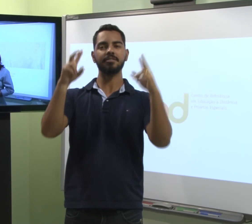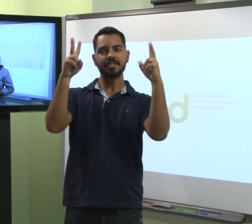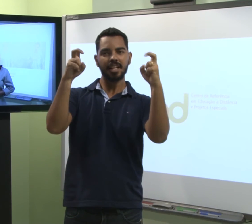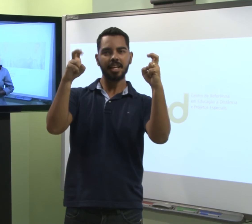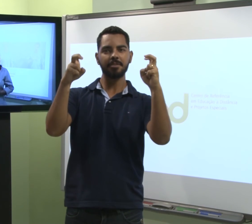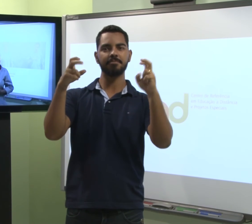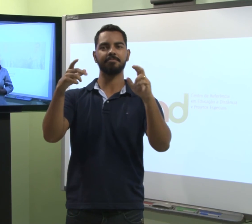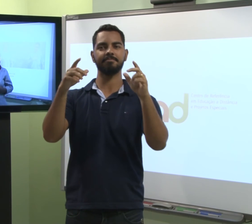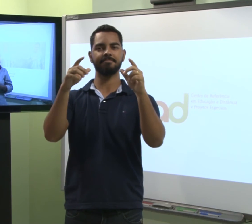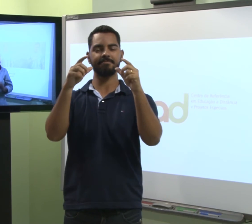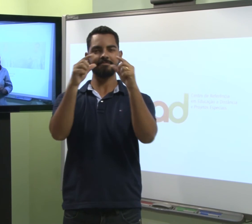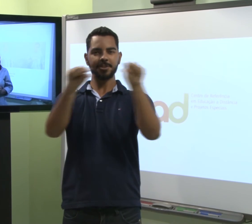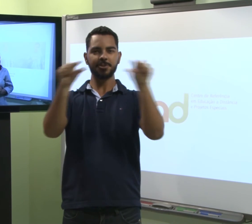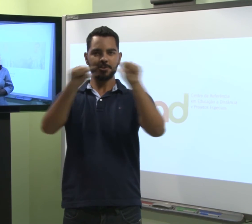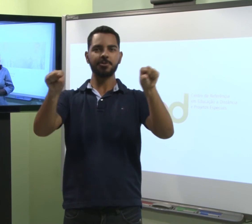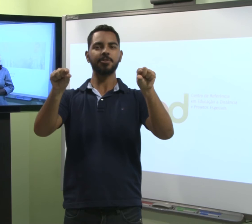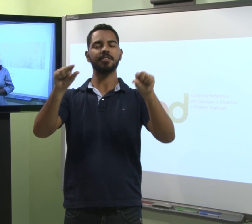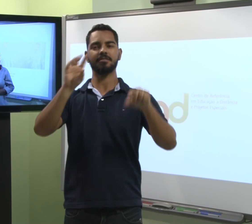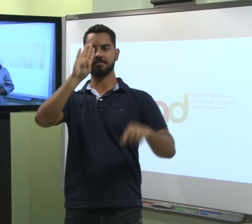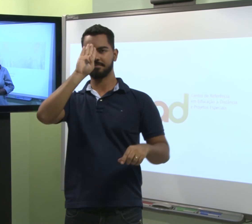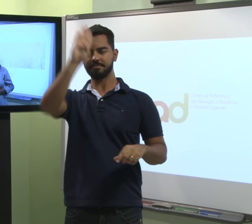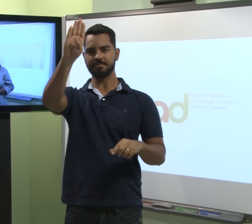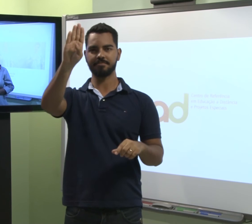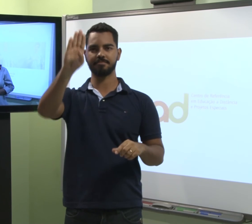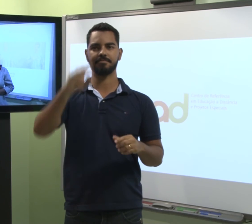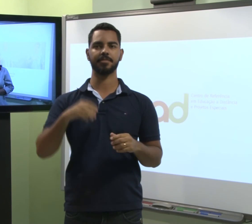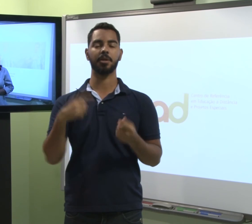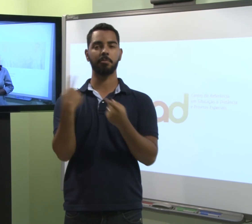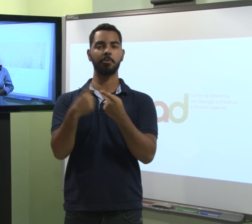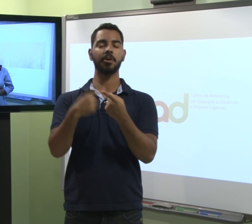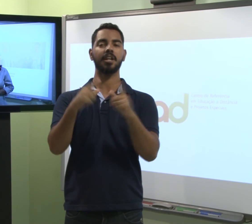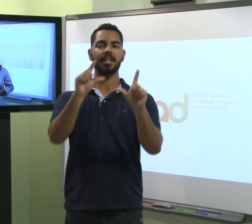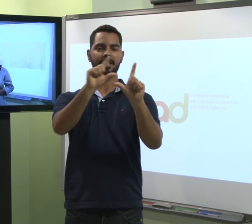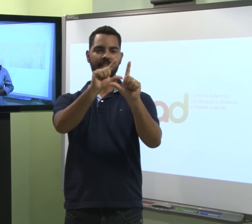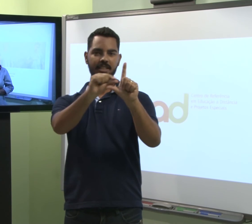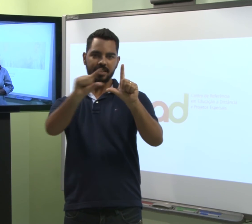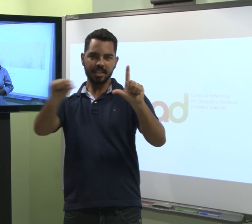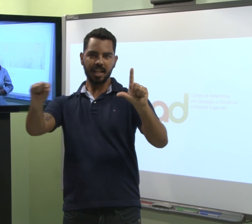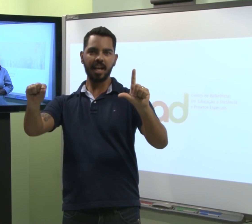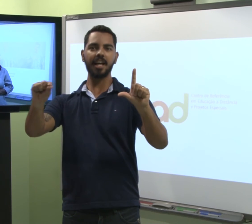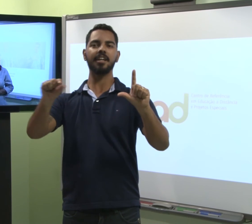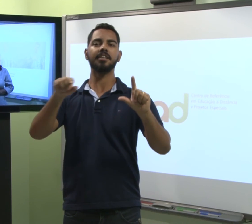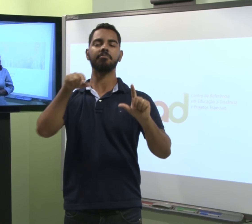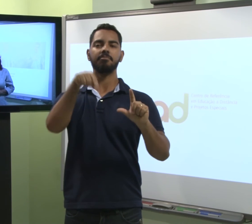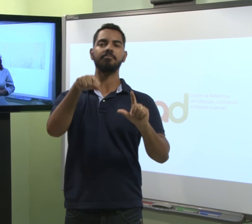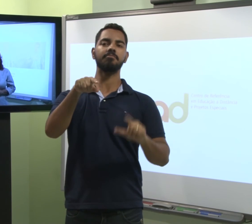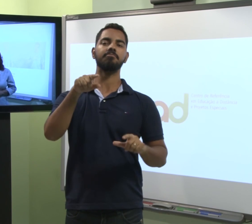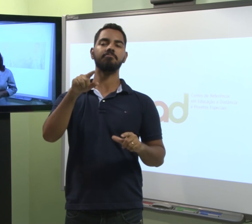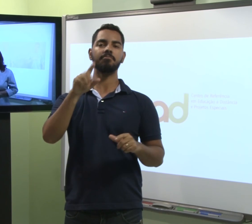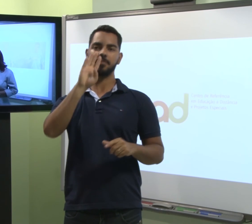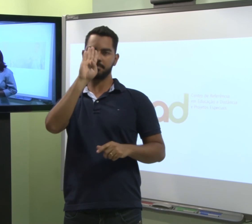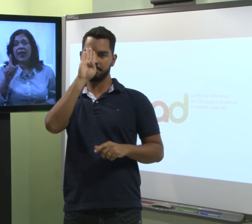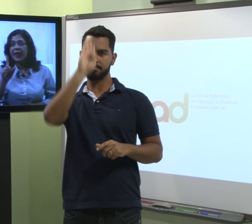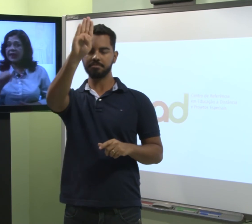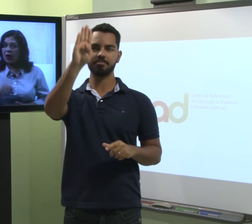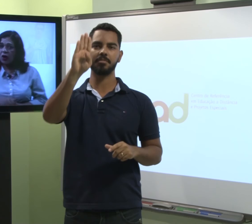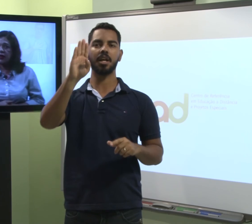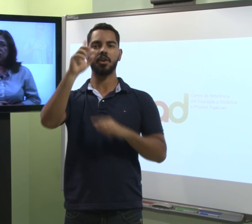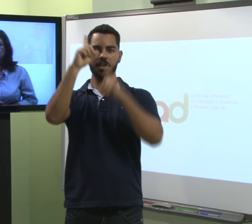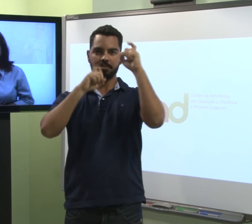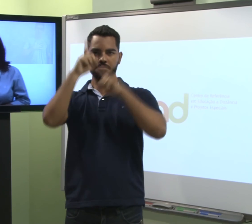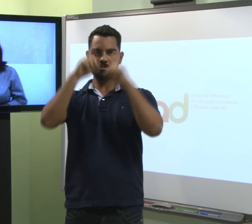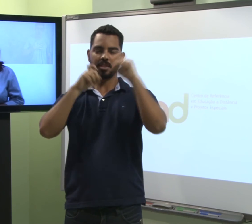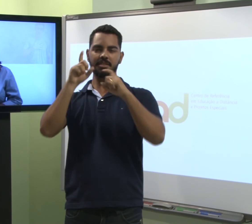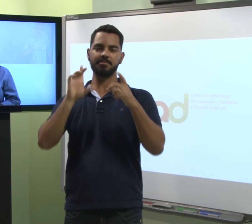slide, em que o sintagma topicalizado também é acompanhado de uma expressão não manual. Na